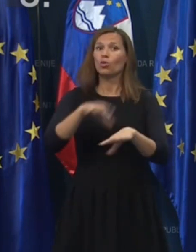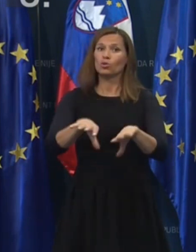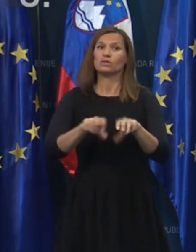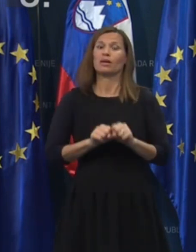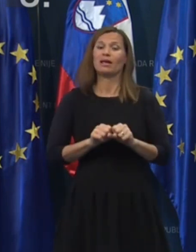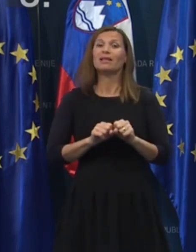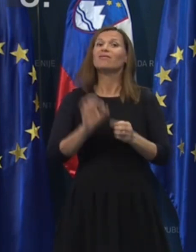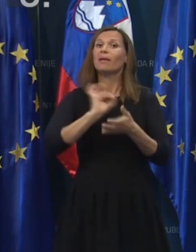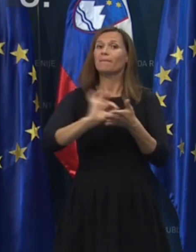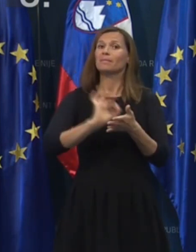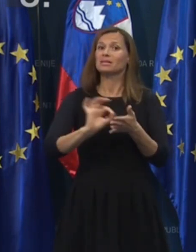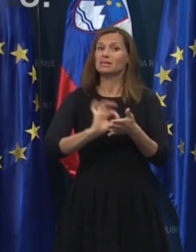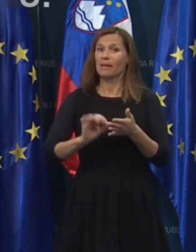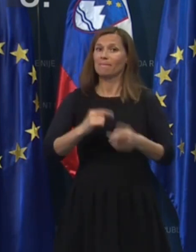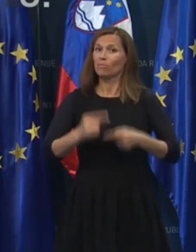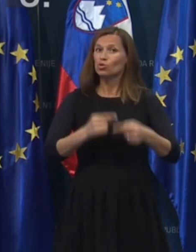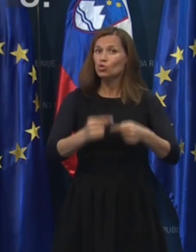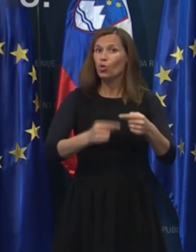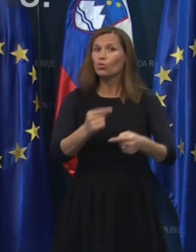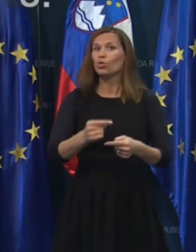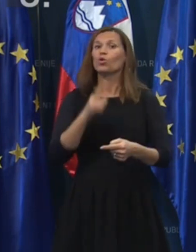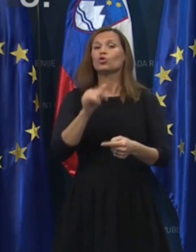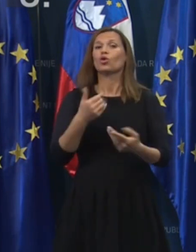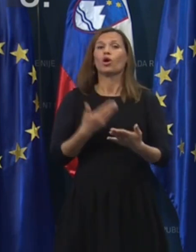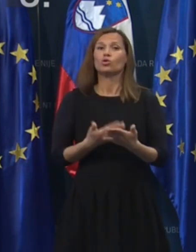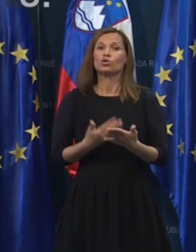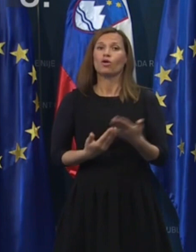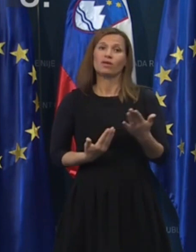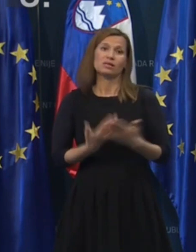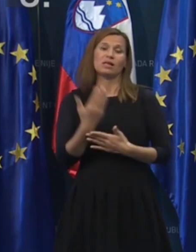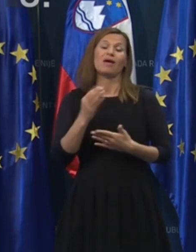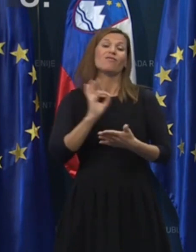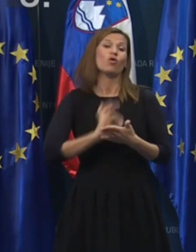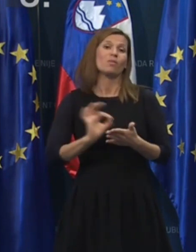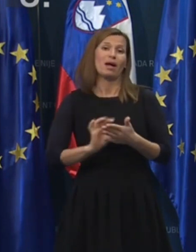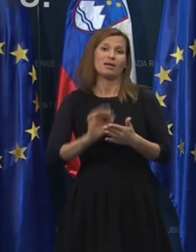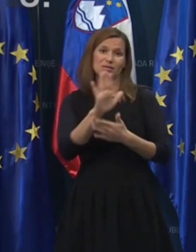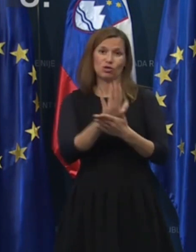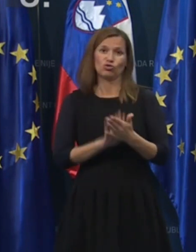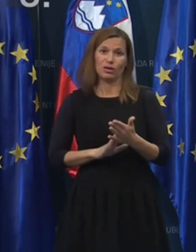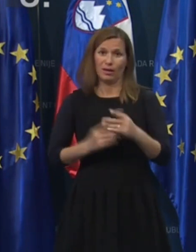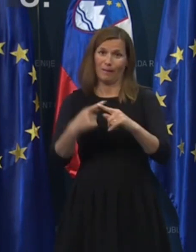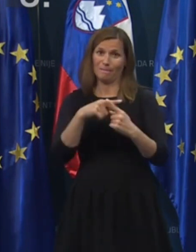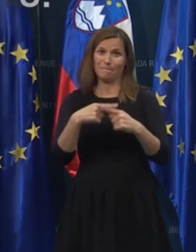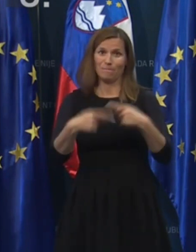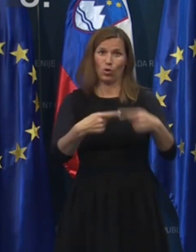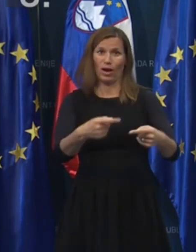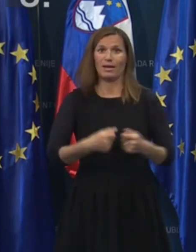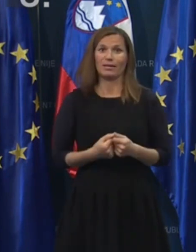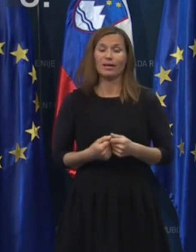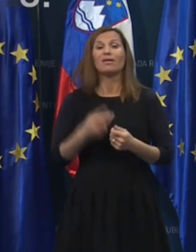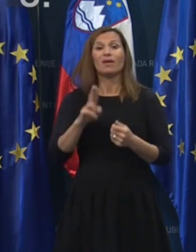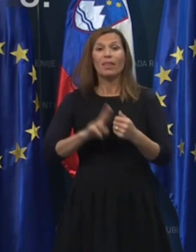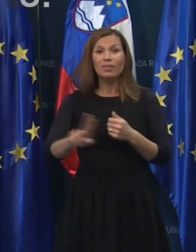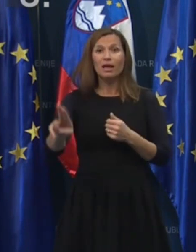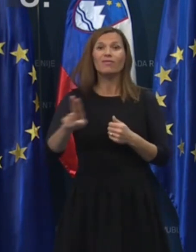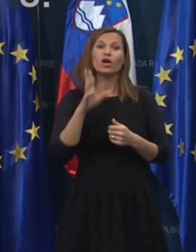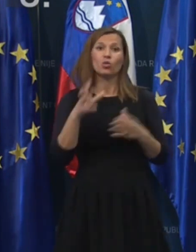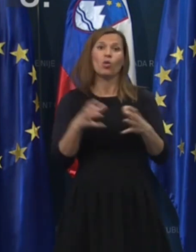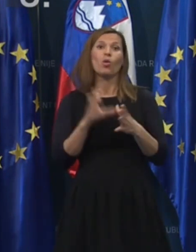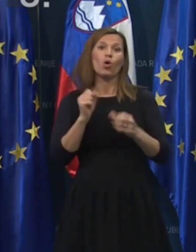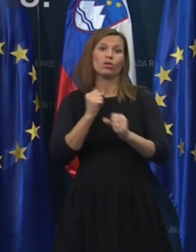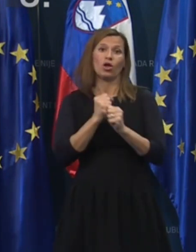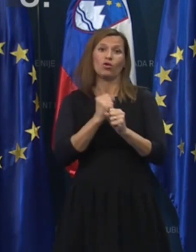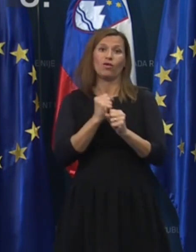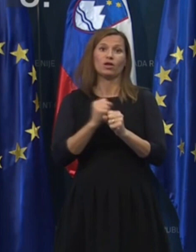v pisnem postopku in je osnova za formalen začetek pogajanj. V nadaljevanju bomo o